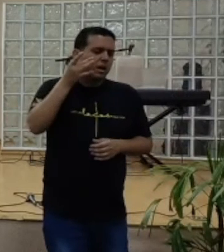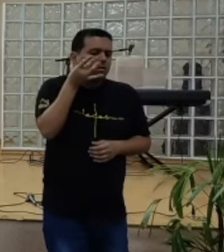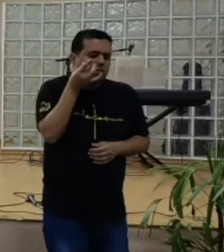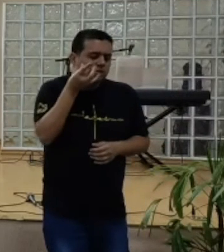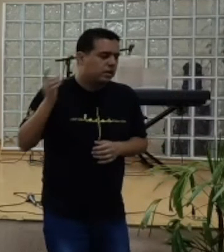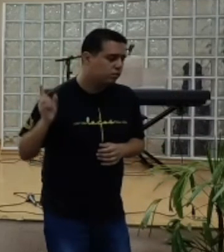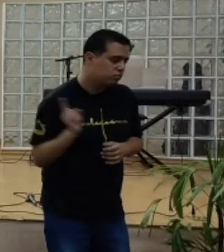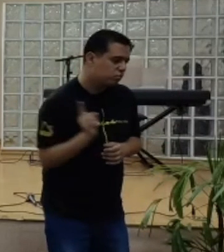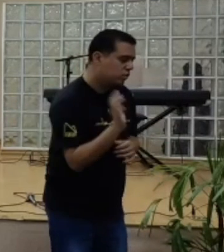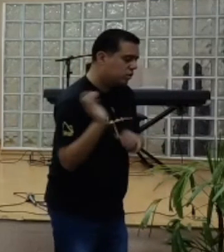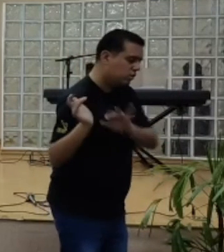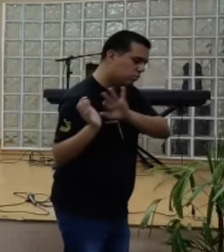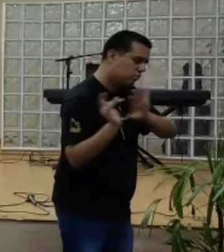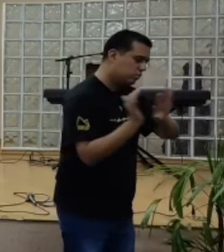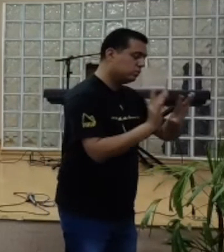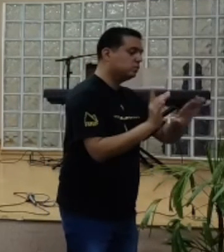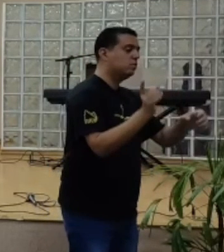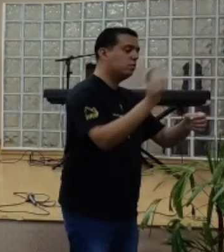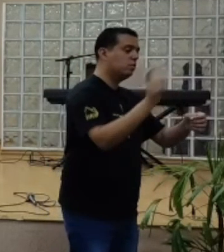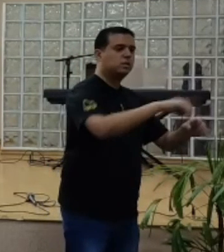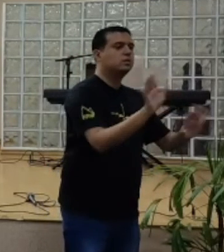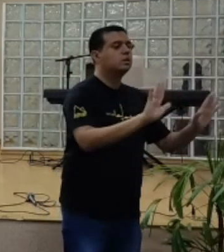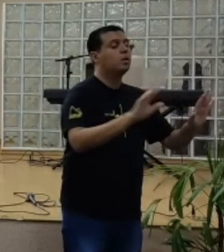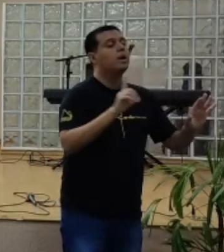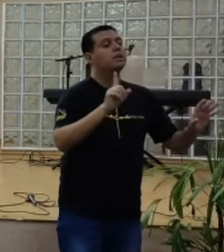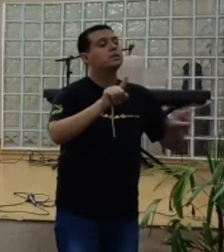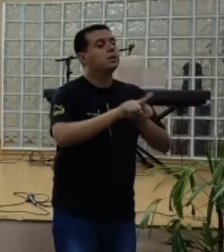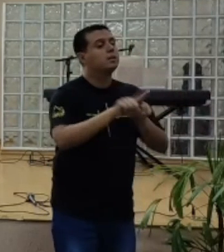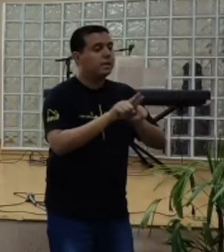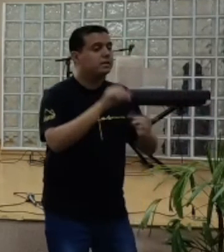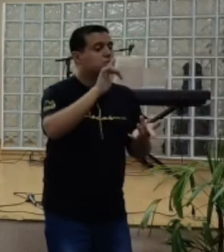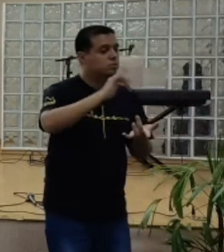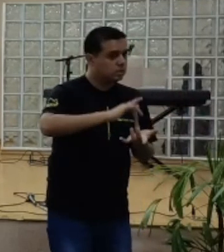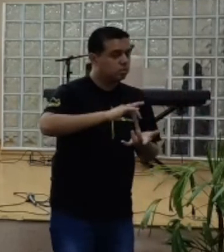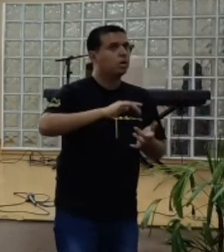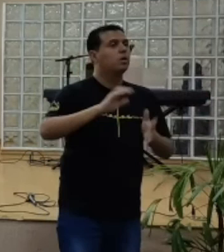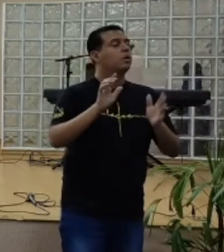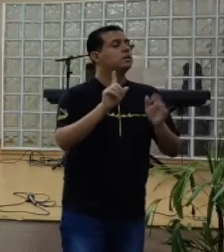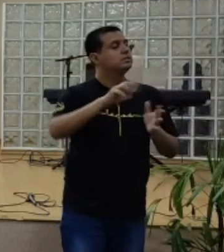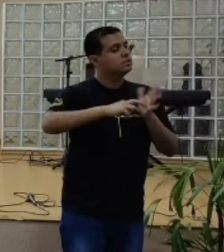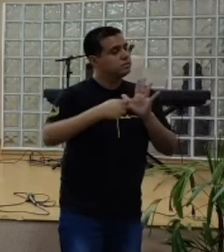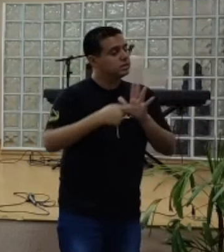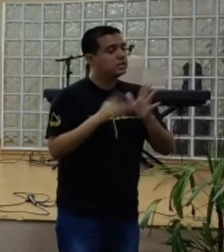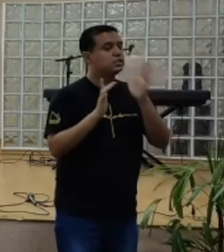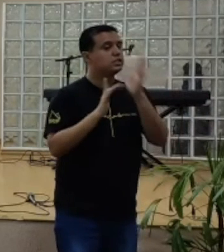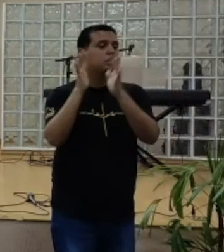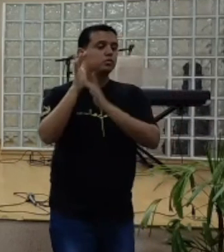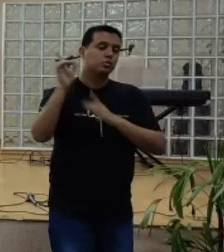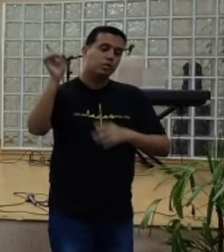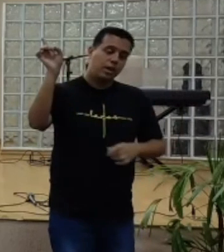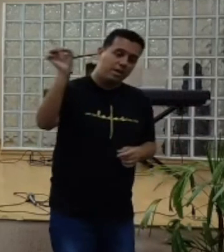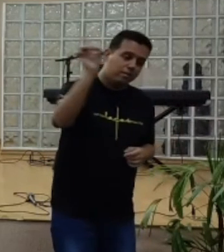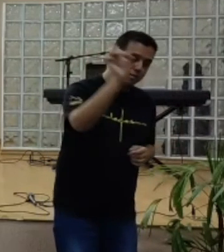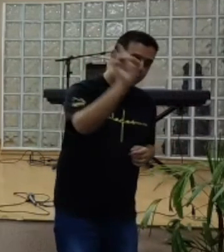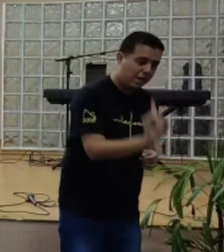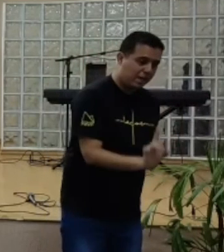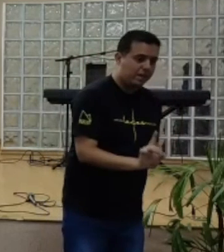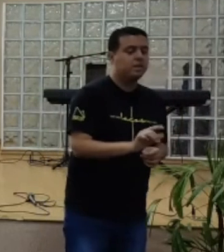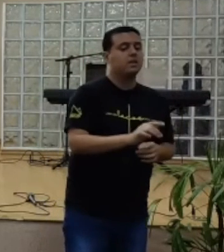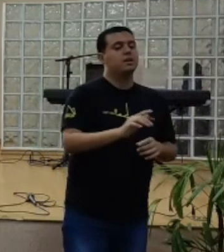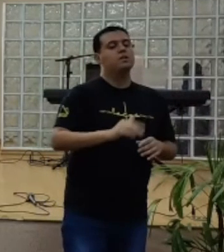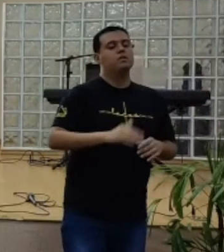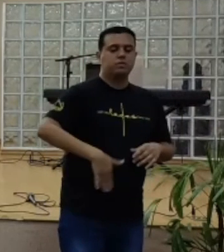para a chegada do Evangelho no mundo, para a vinda do Filho de Deus nesse mundo, morrendo em lugar de todos aqueles que ele elegeu,